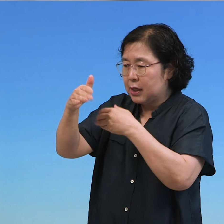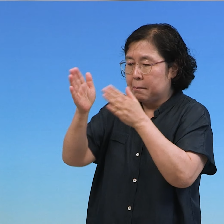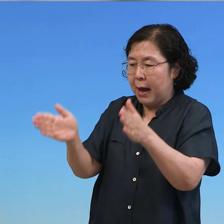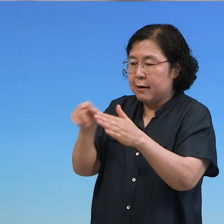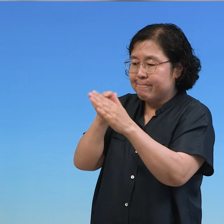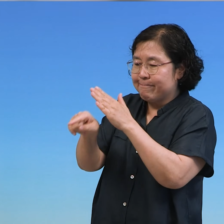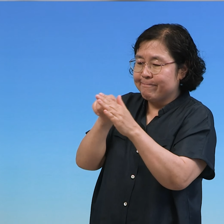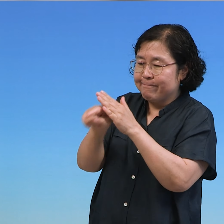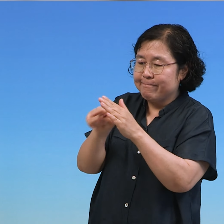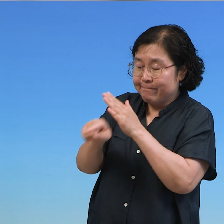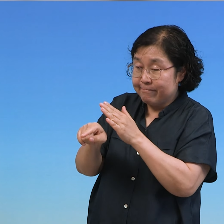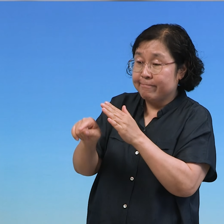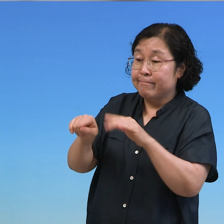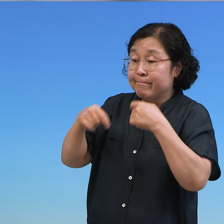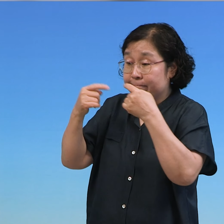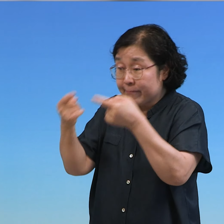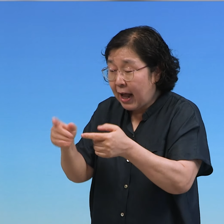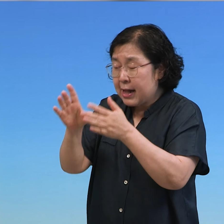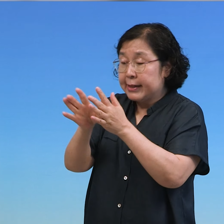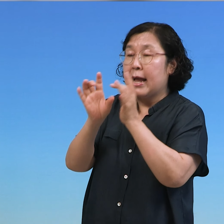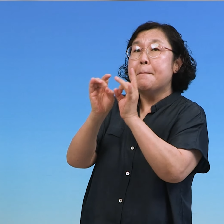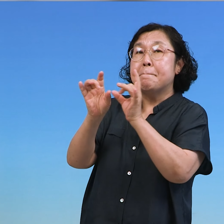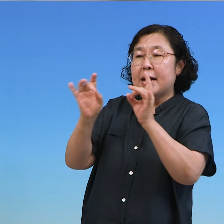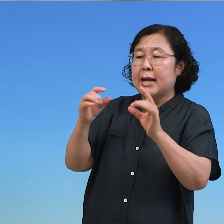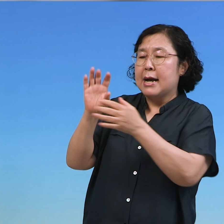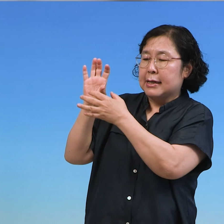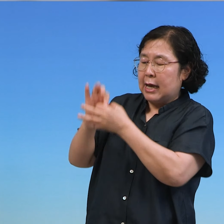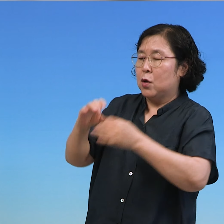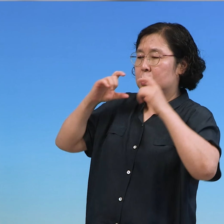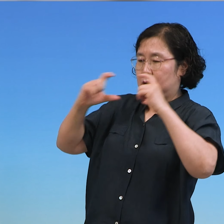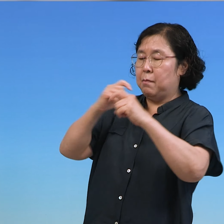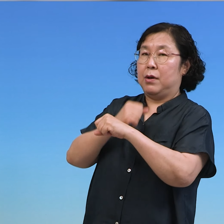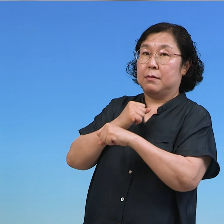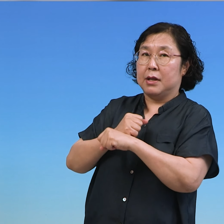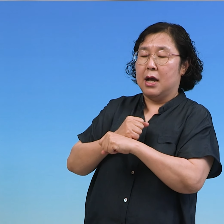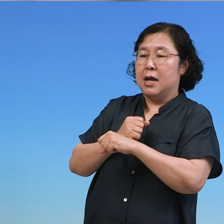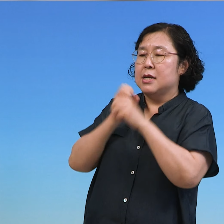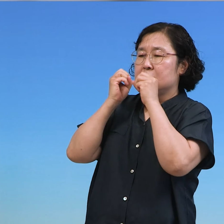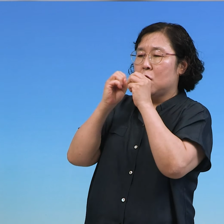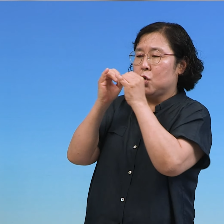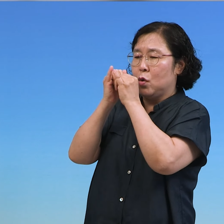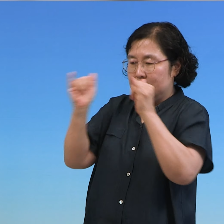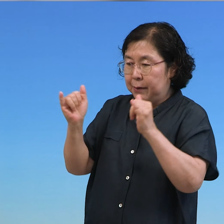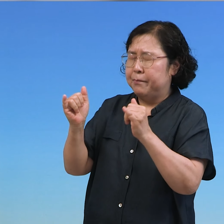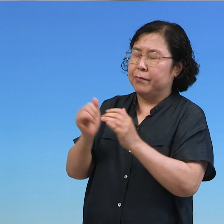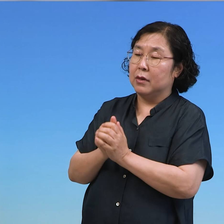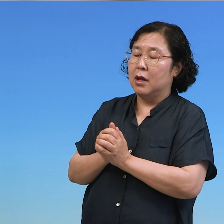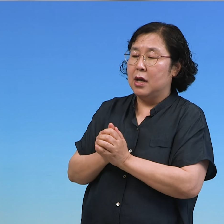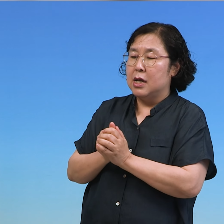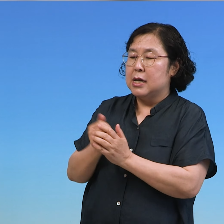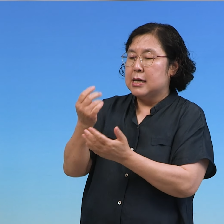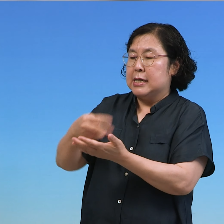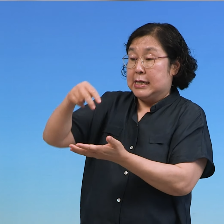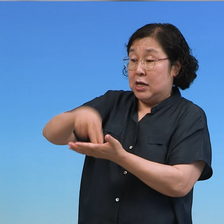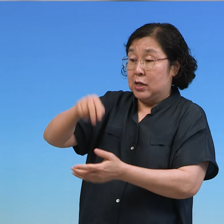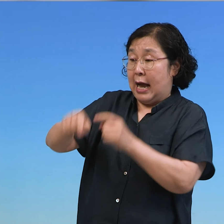계시는 대로 갈 때마다 그 간호사가 계속 선포했다는 겁니다 스텔리 존스 일어나 그러시오